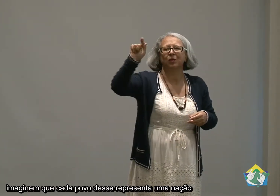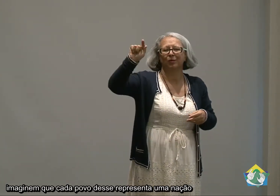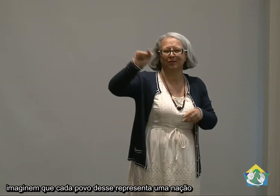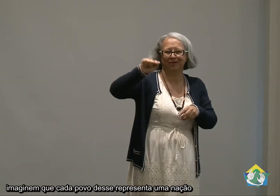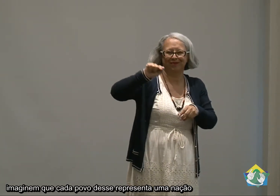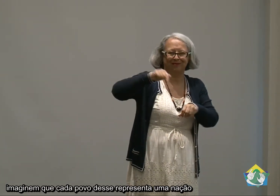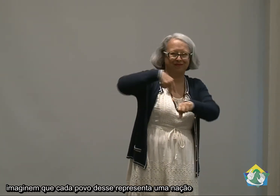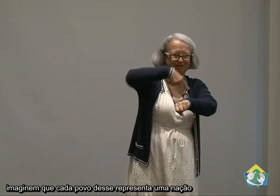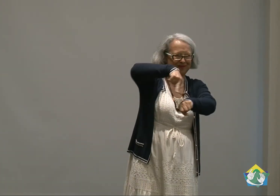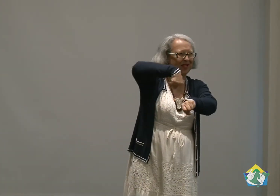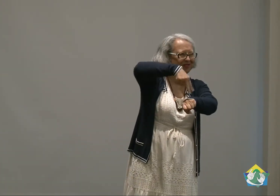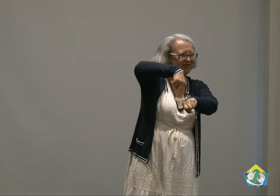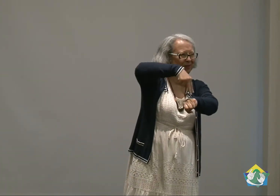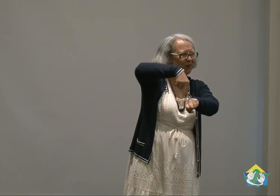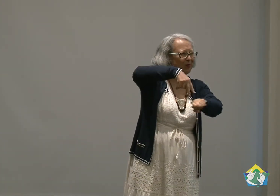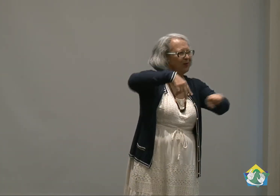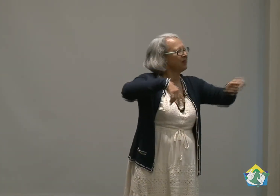uma nação.